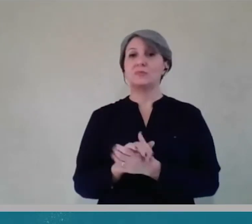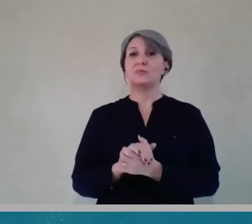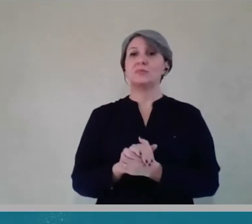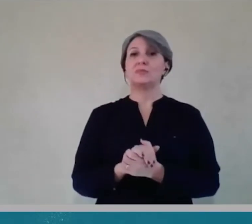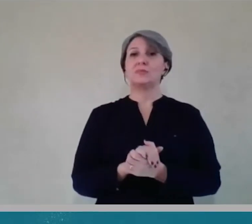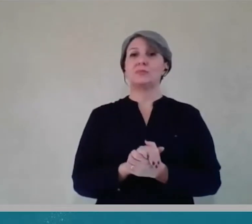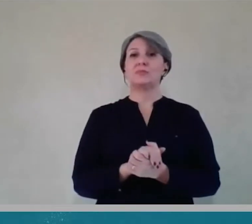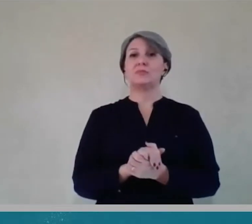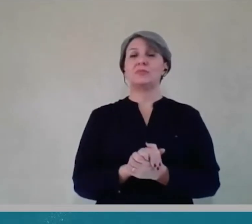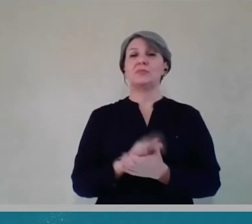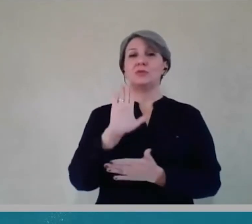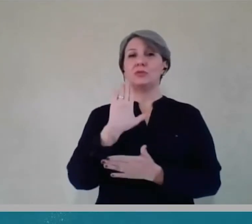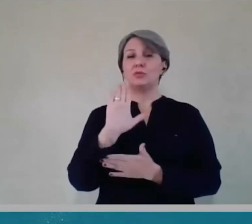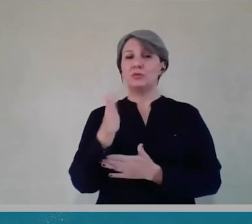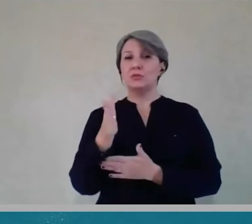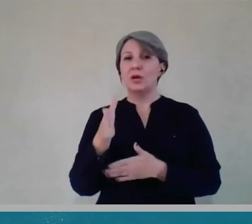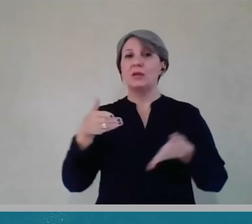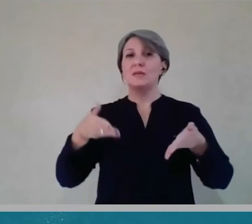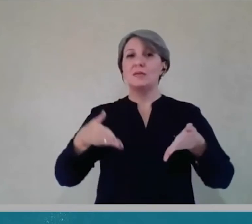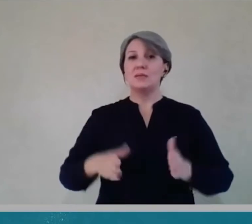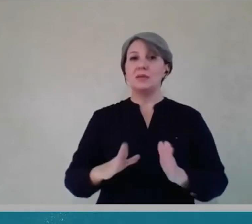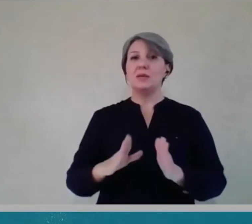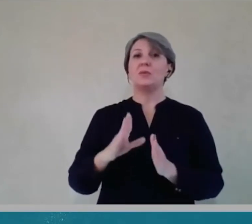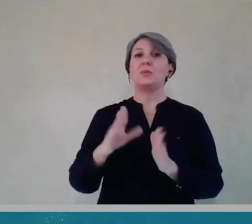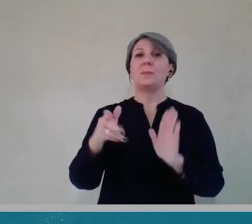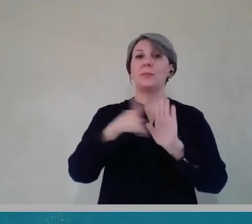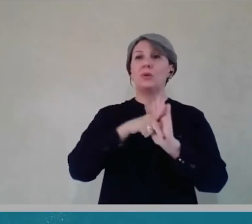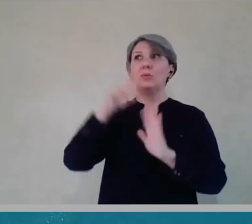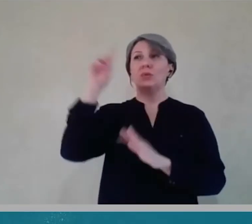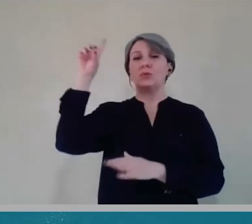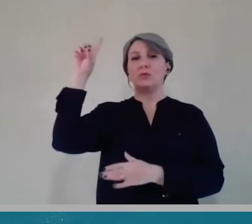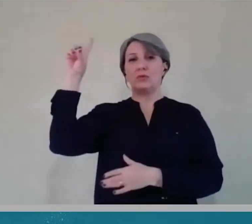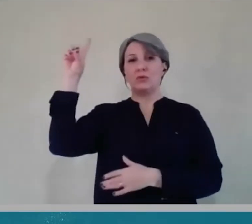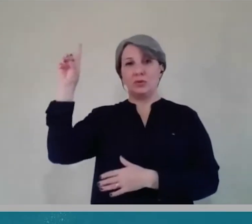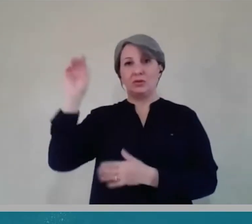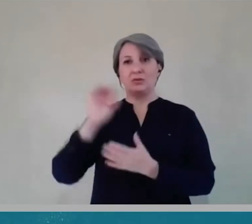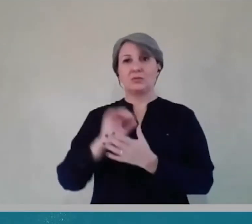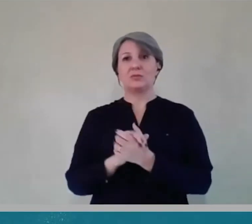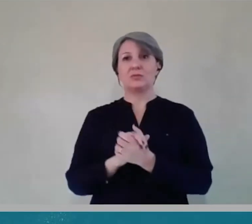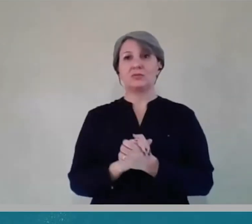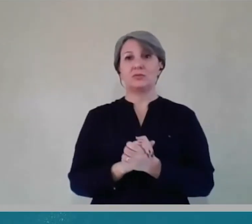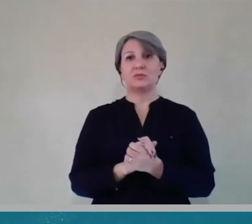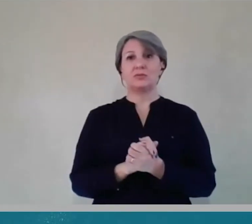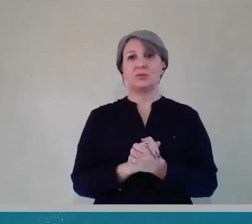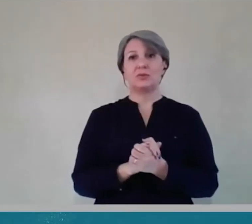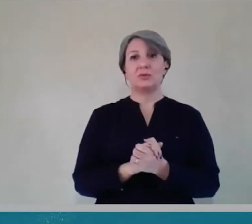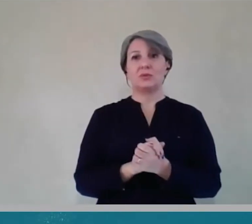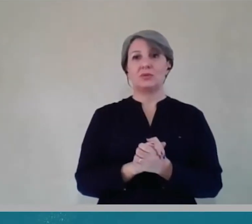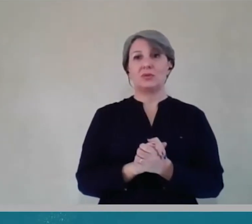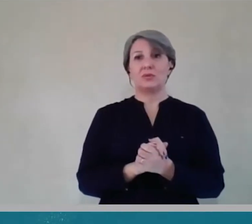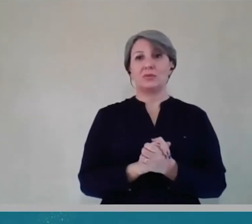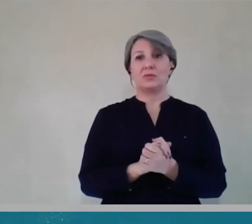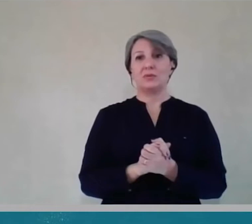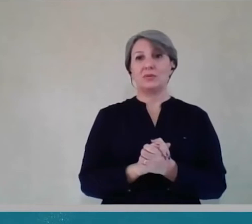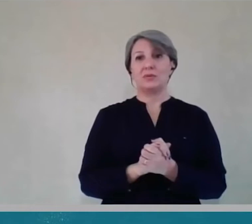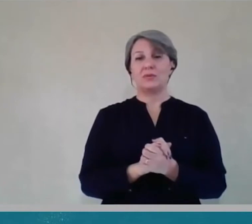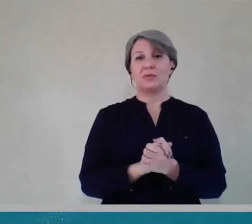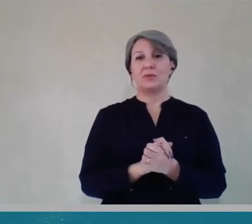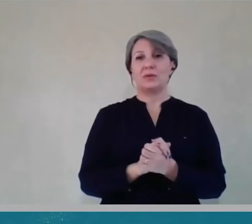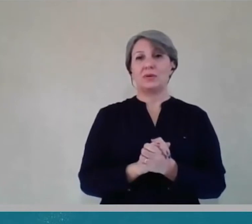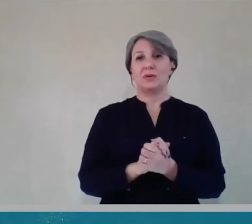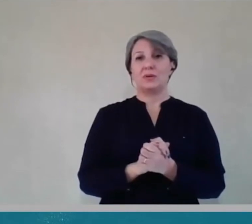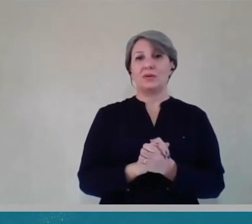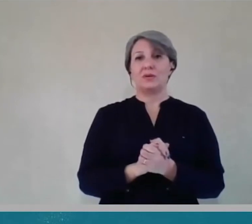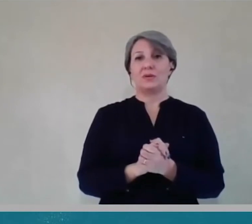de Deus, se praticar o que Deus não gosta, viver a vida inteira uma vida que não agrada ao Pai,